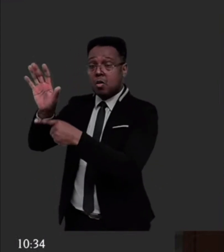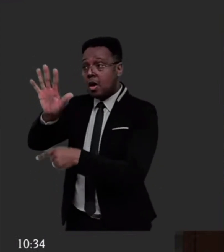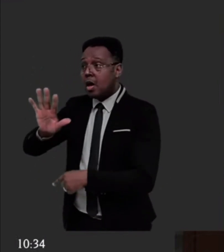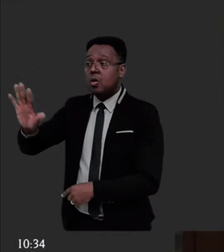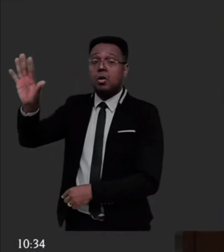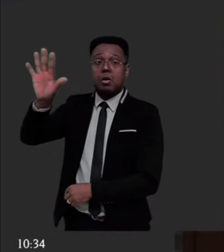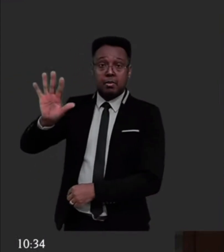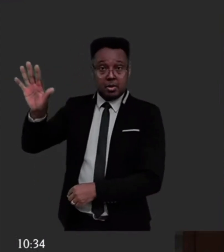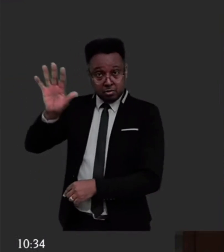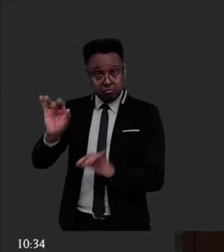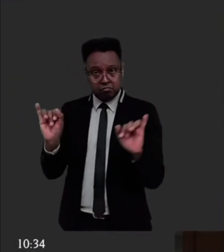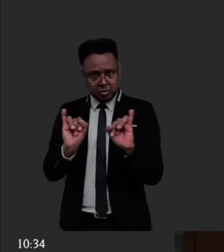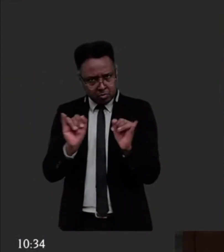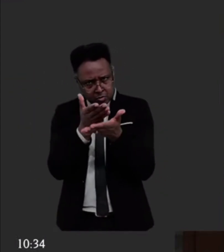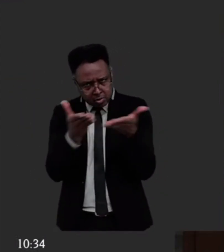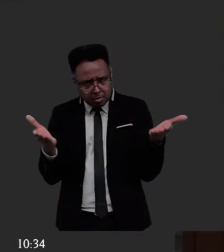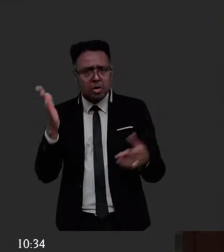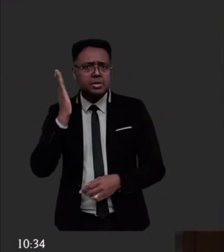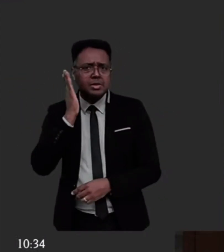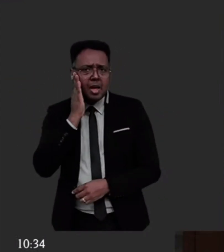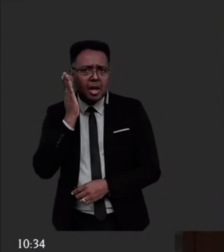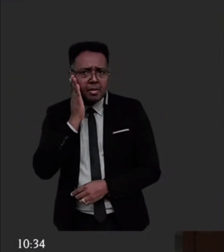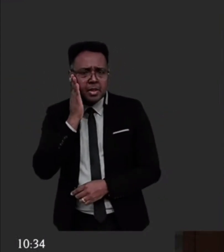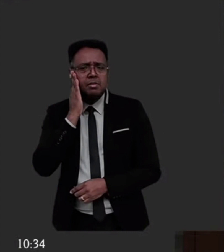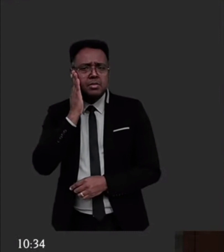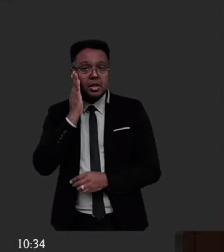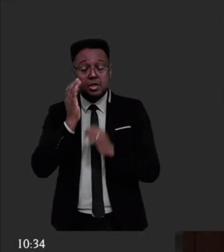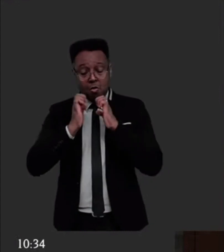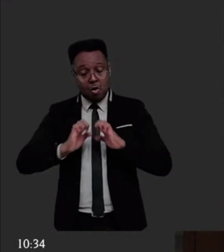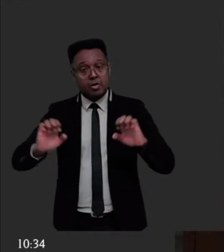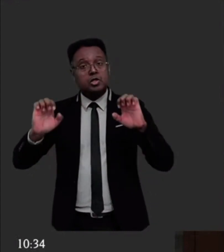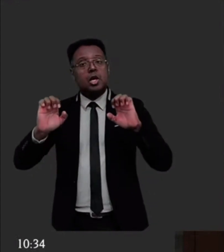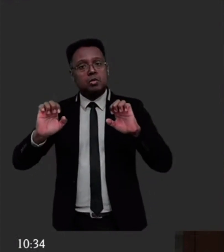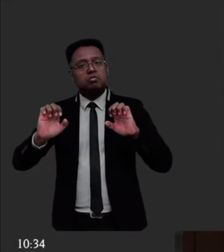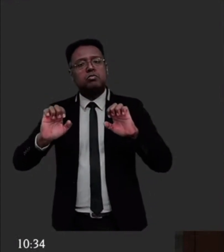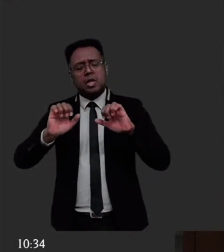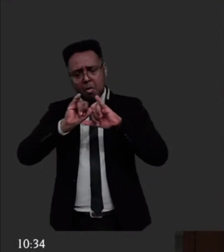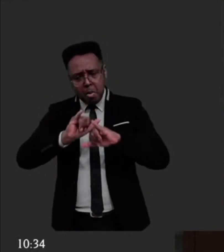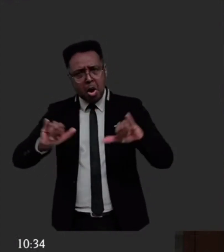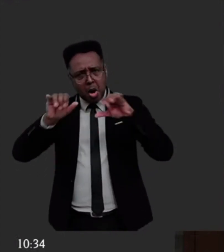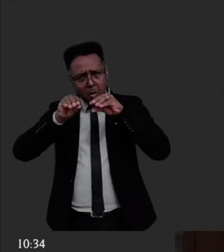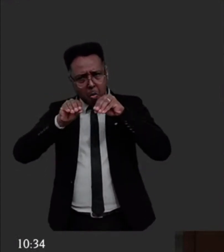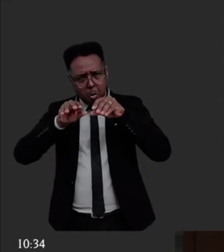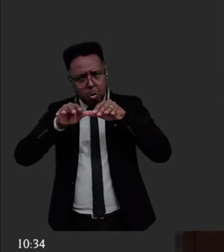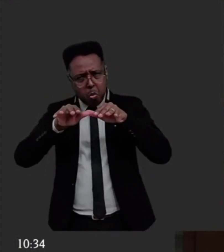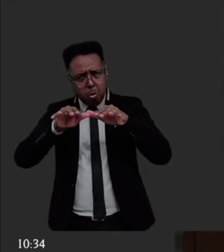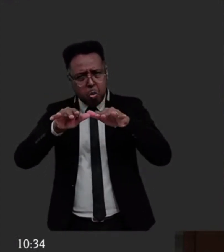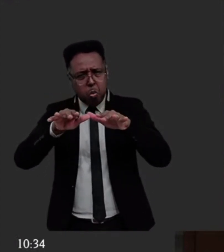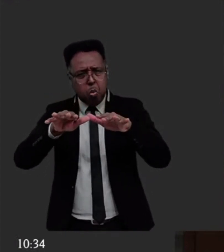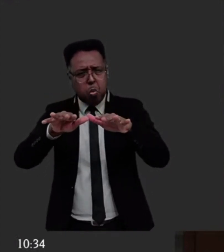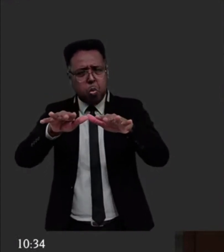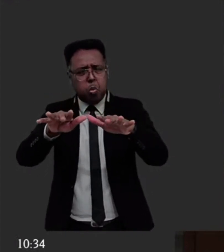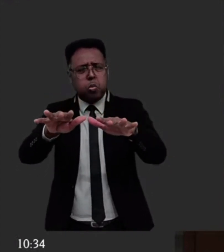tem acontecido, onde o Evangelho se proliferou grandemente, e muitos países